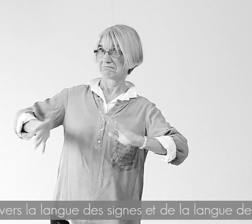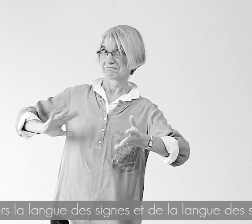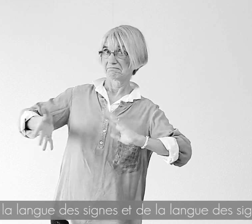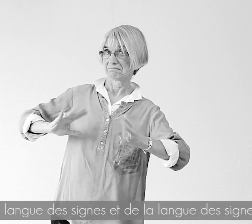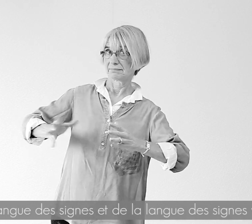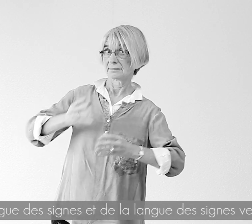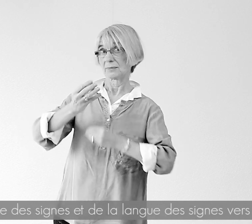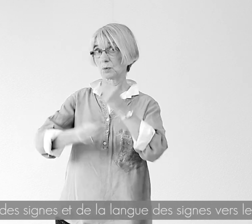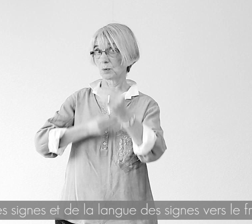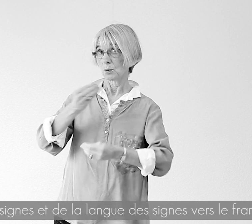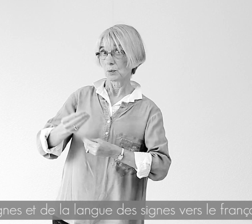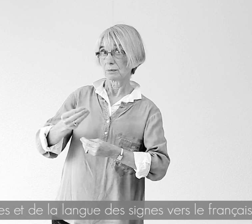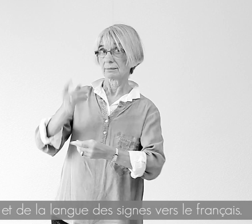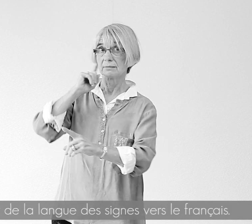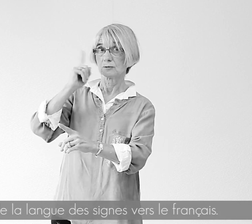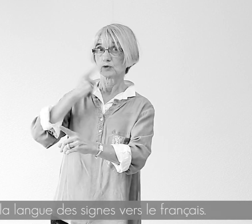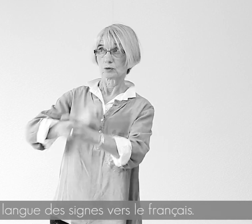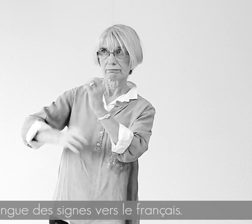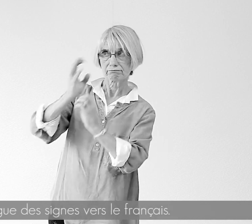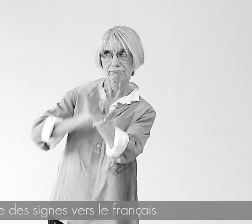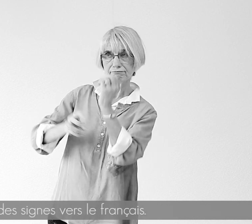langue des signes et de la langue des signes vers le français.